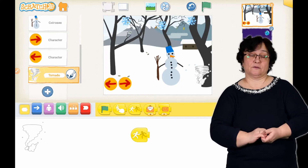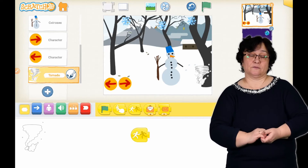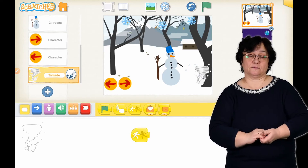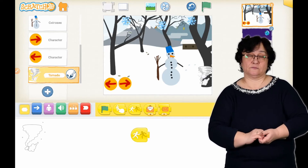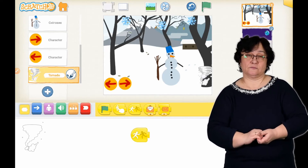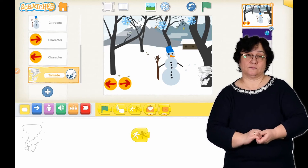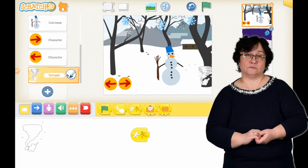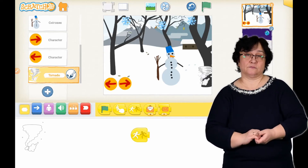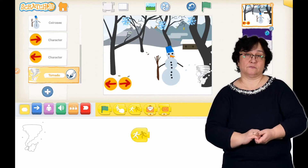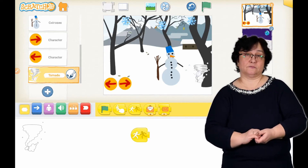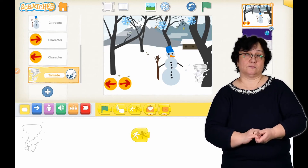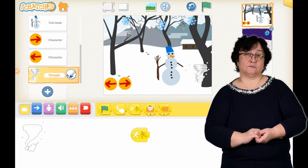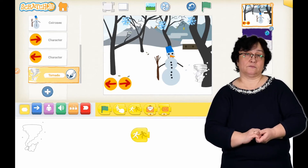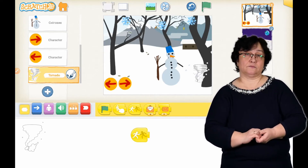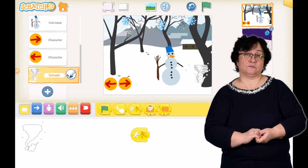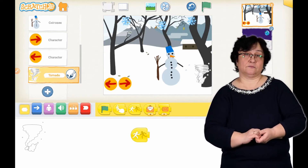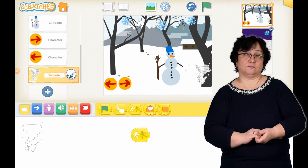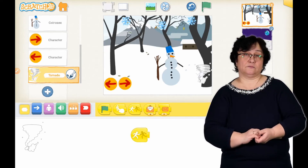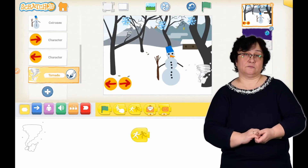доторкнеться,